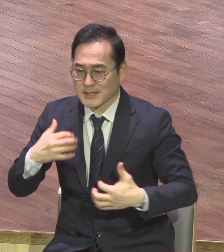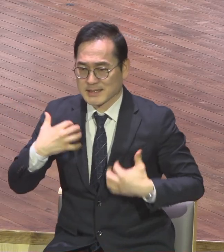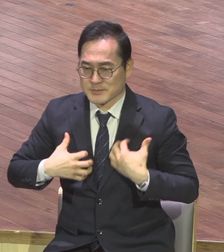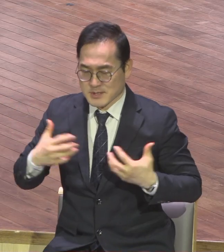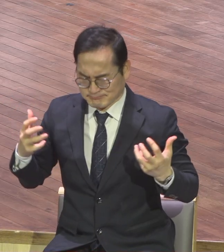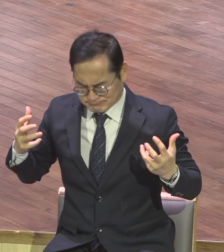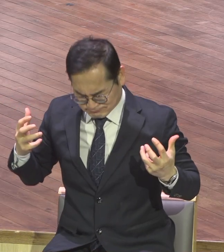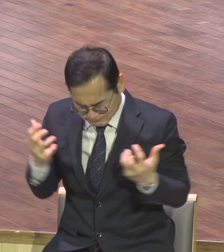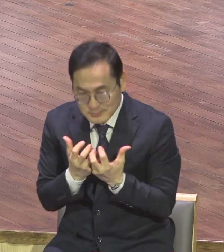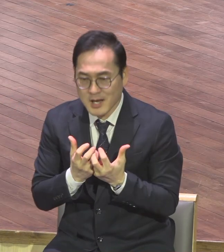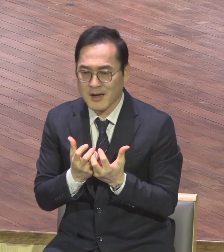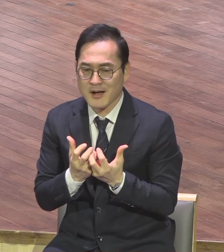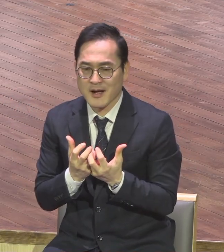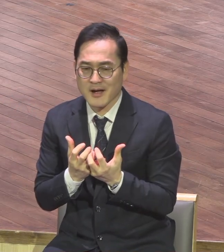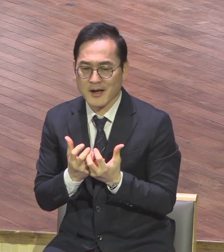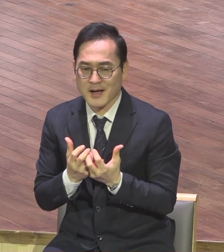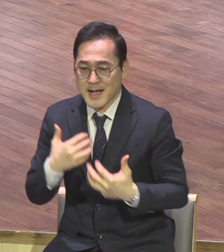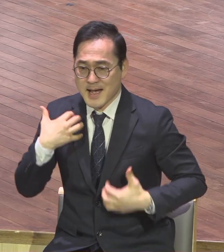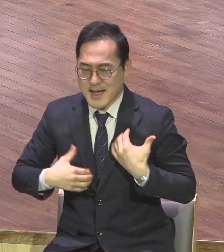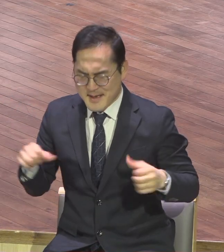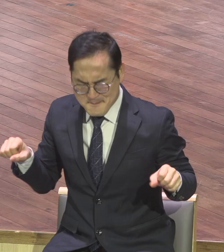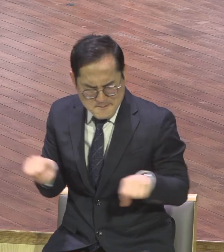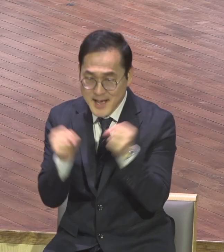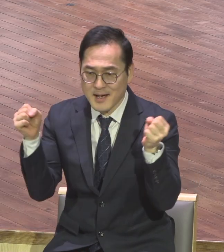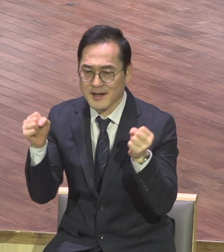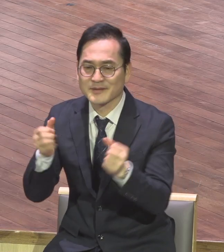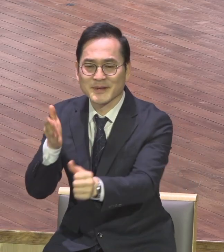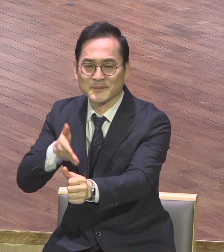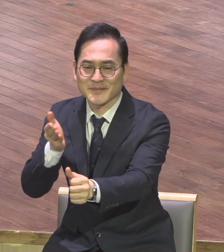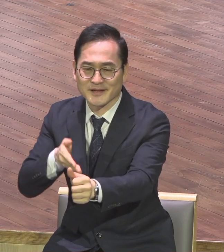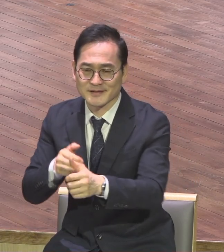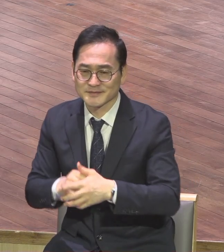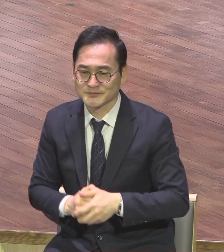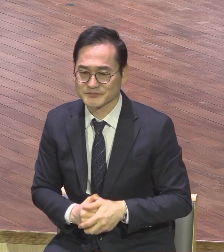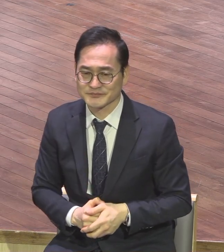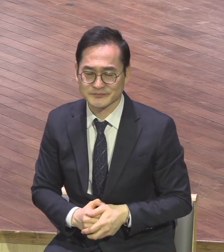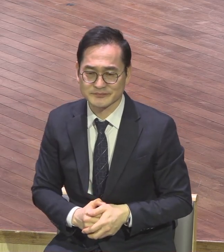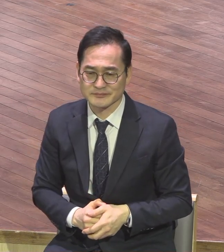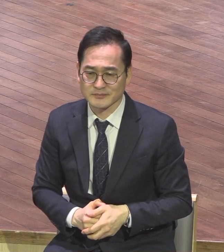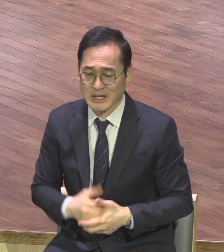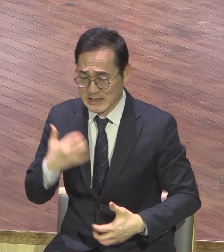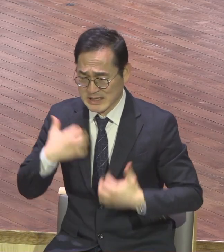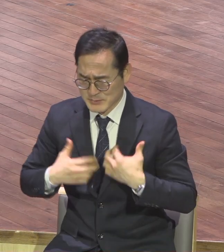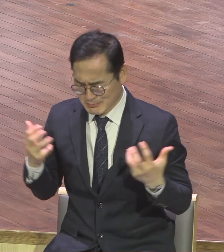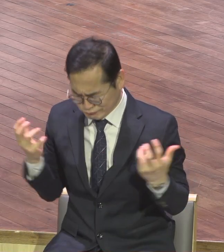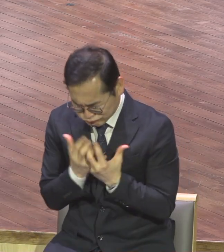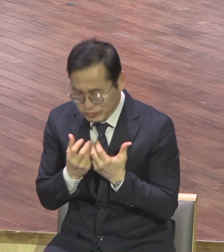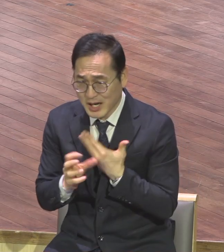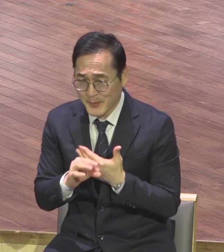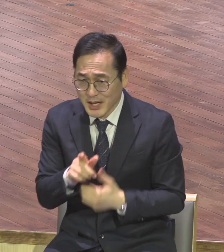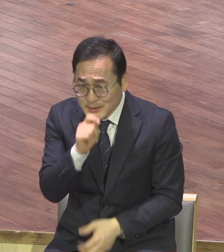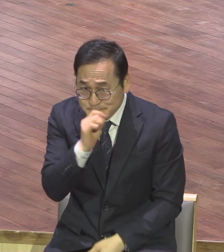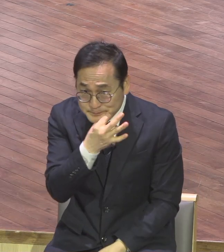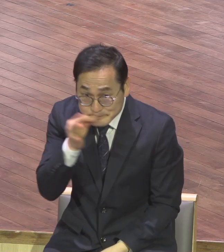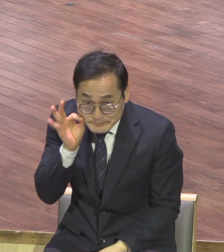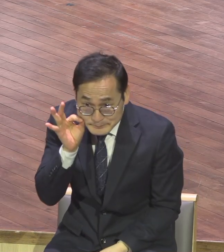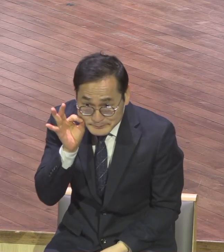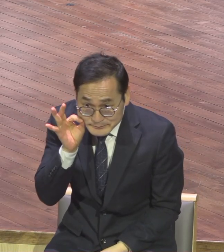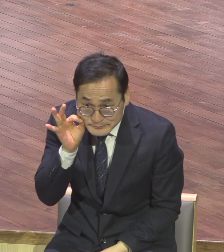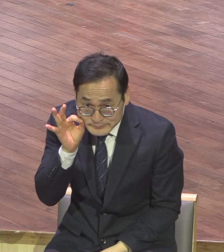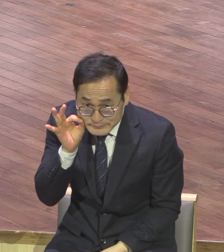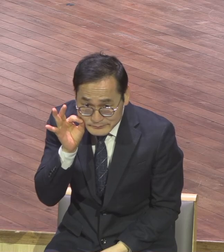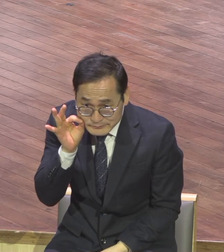기쁨. 그러니까 폭발하는 기쁨이 있으면 말하지 않을 수가 없지요. 말하게 되지요.